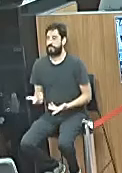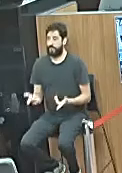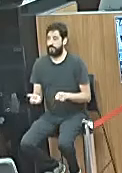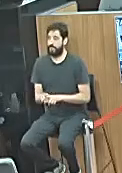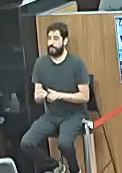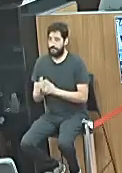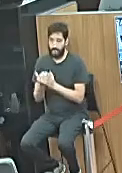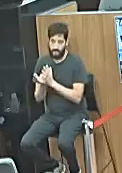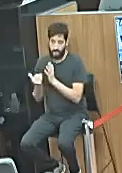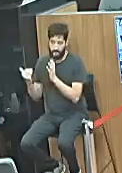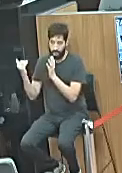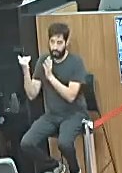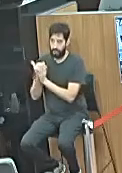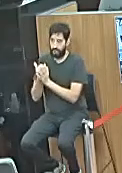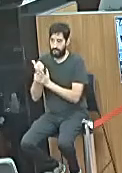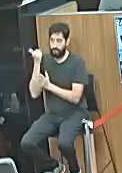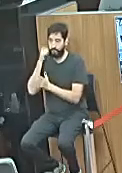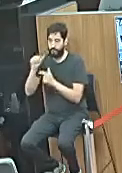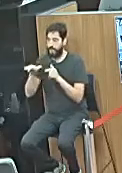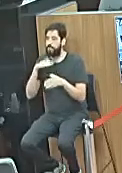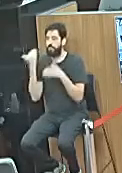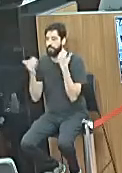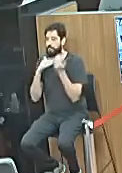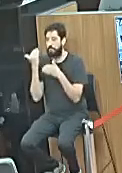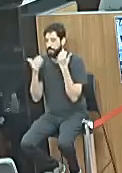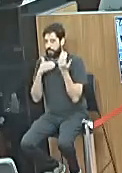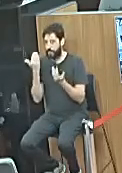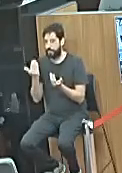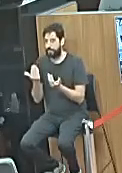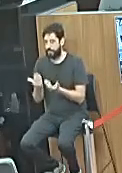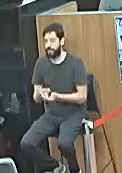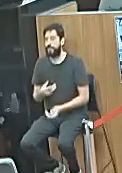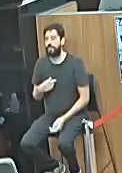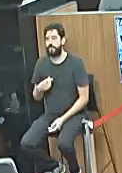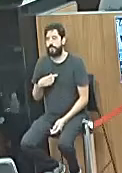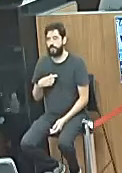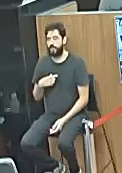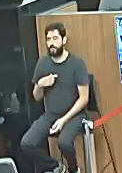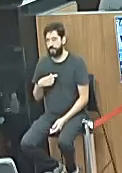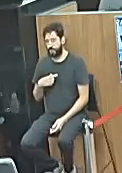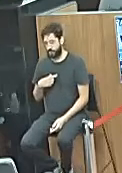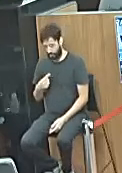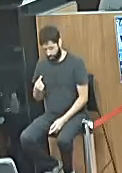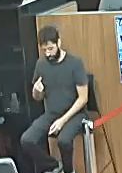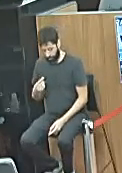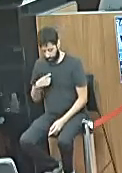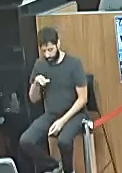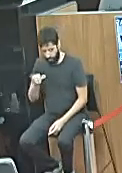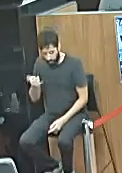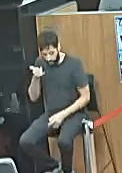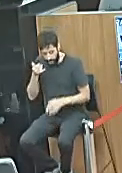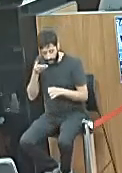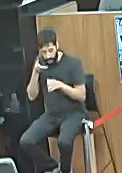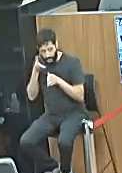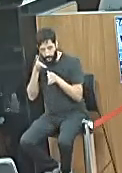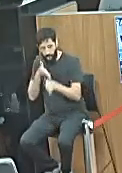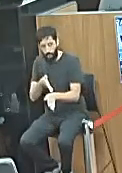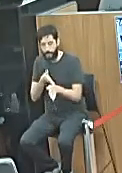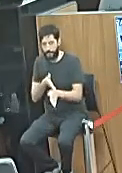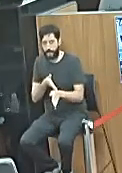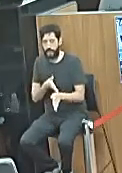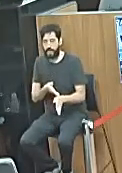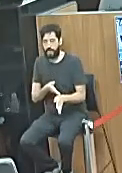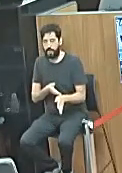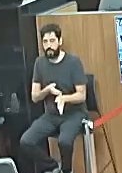é que tem várias mulheres presentes e sabe eu tive a oportunidade o portunidade acompanhar a pouco